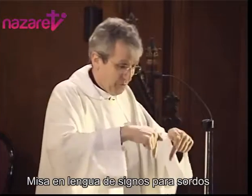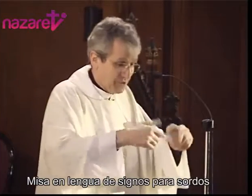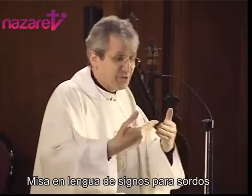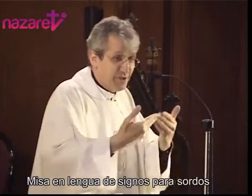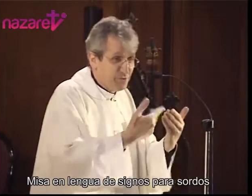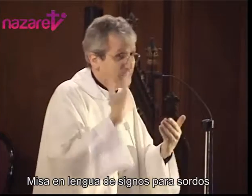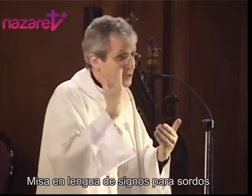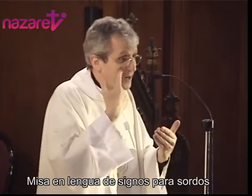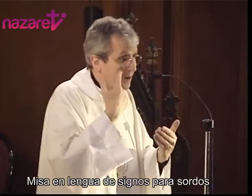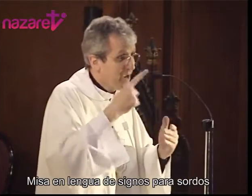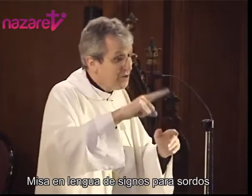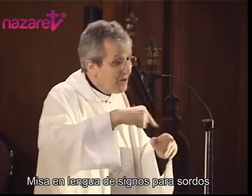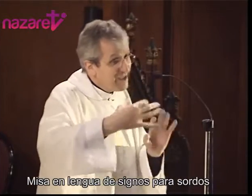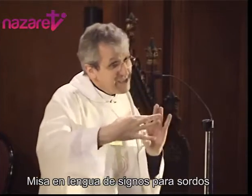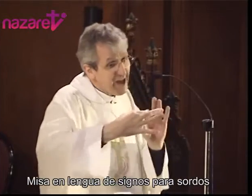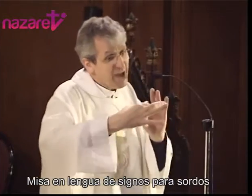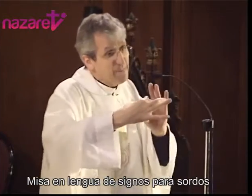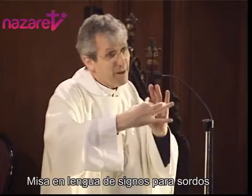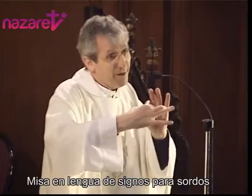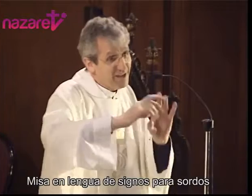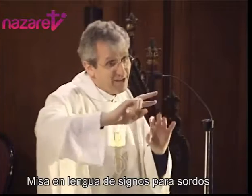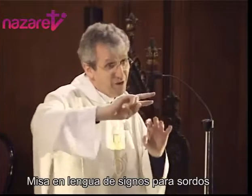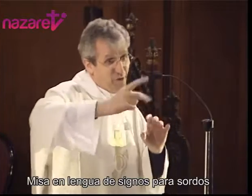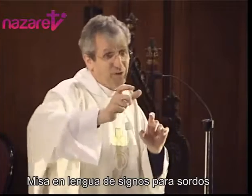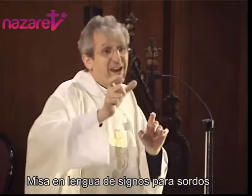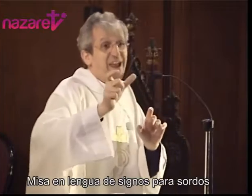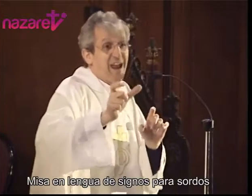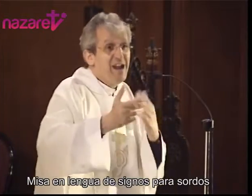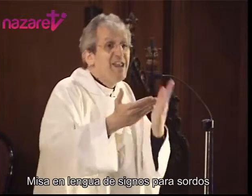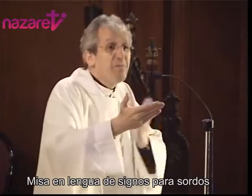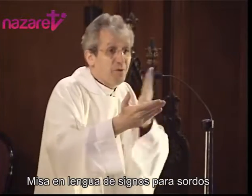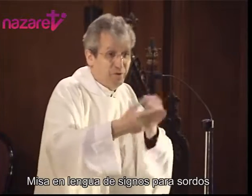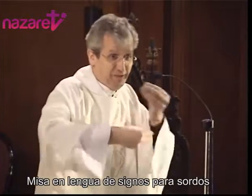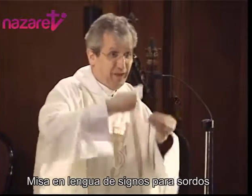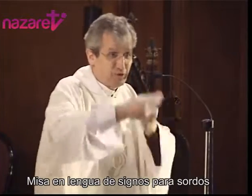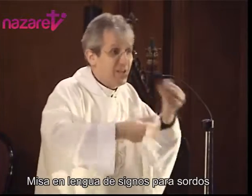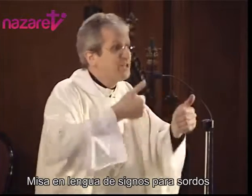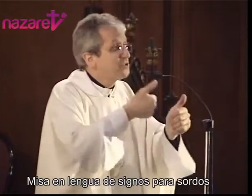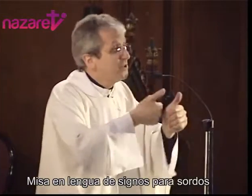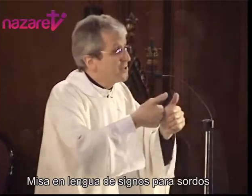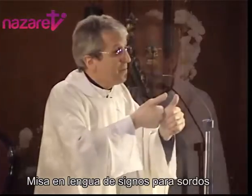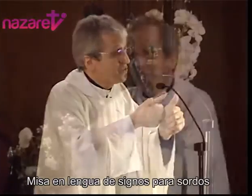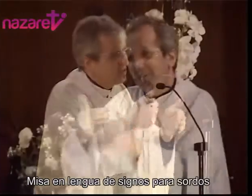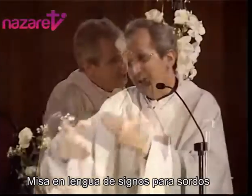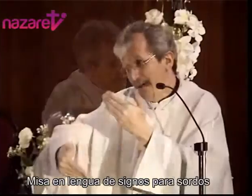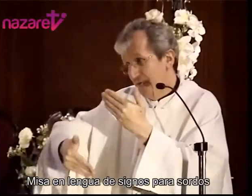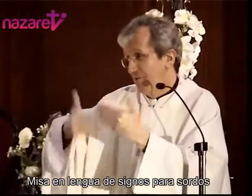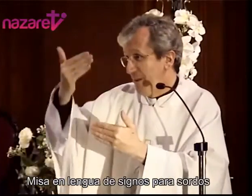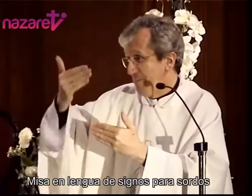esto que hemos visto en el Evangelio, y ya empalmaría con el libro de los Hechos de los Apóstoles, donde empieza